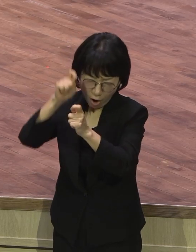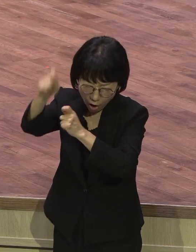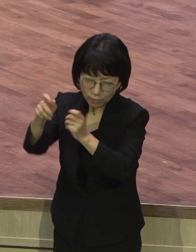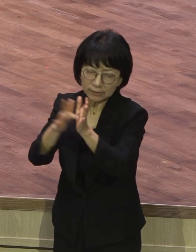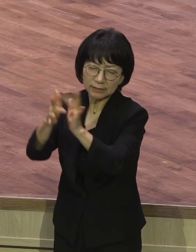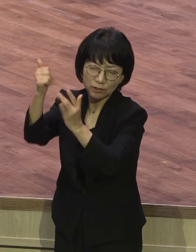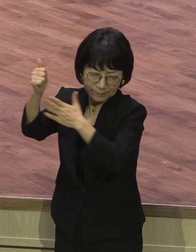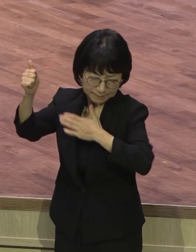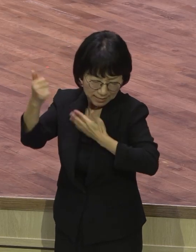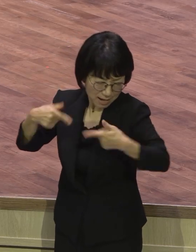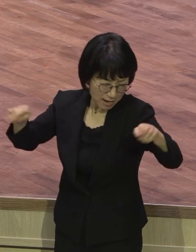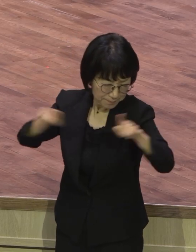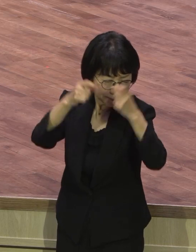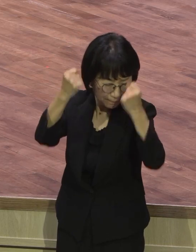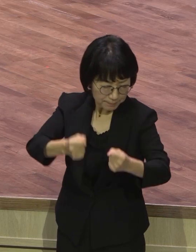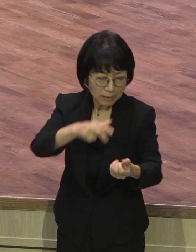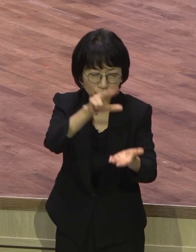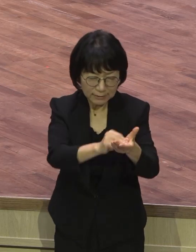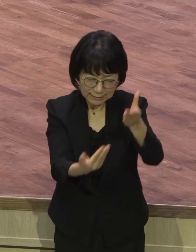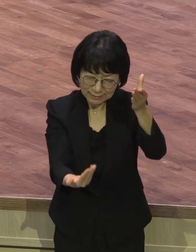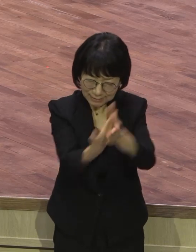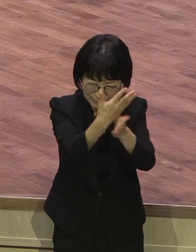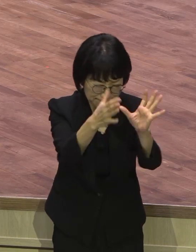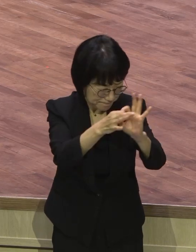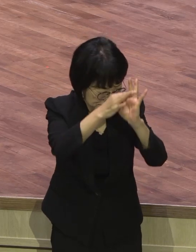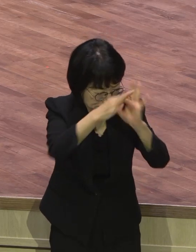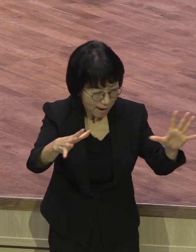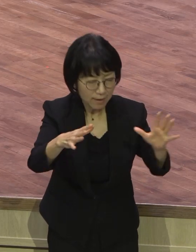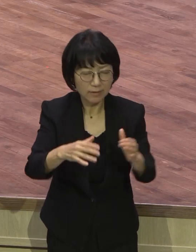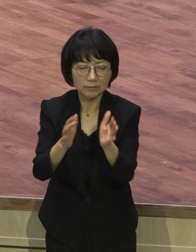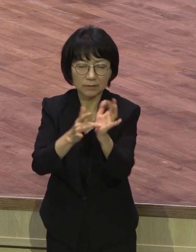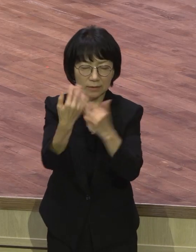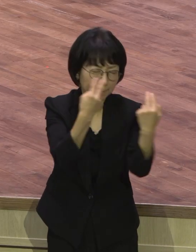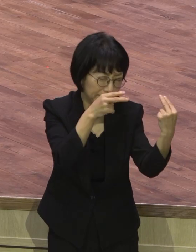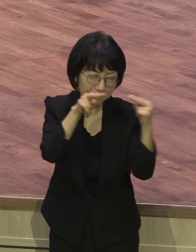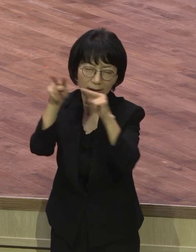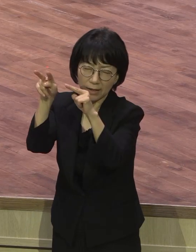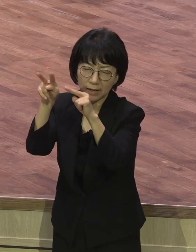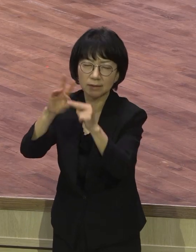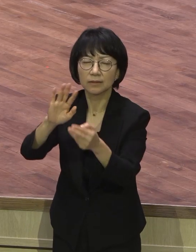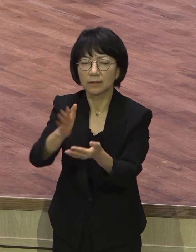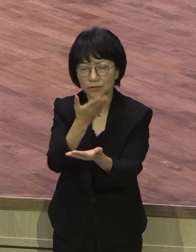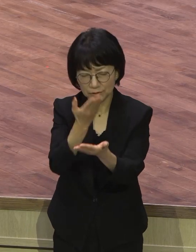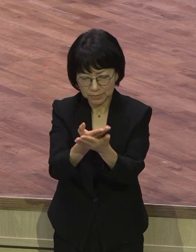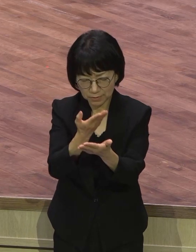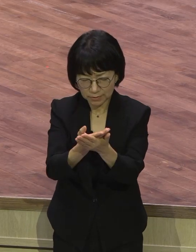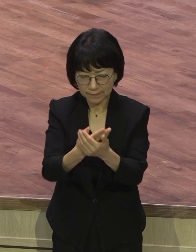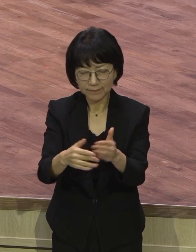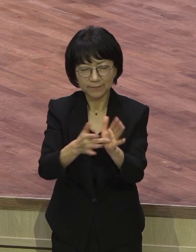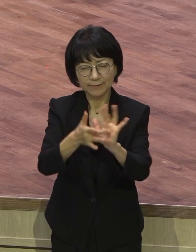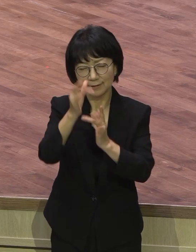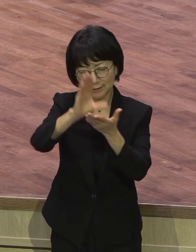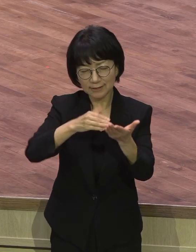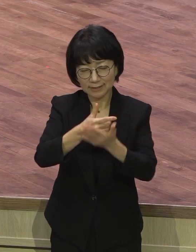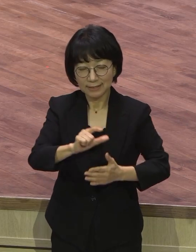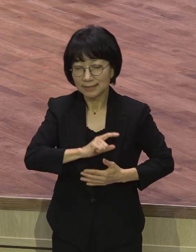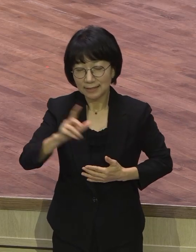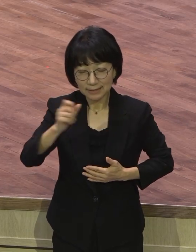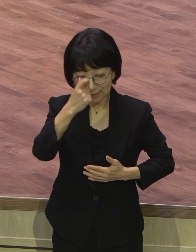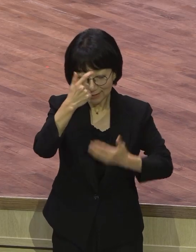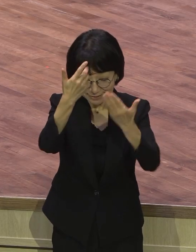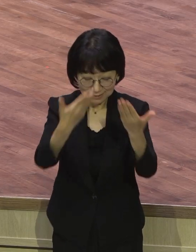믿고 모든 문제사건 모든 환경을 뛰어넘어 주님을 바라보는 시간표가 되게 하야 주옵사사 예수 그의 소름